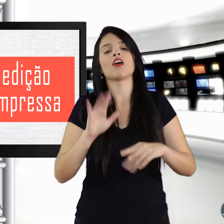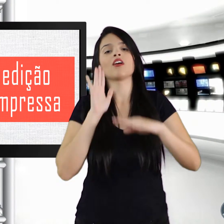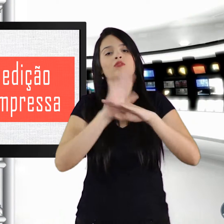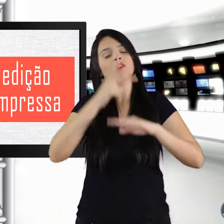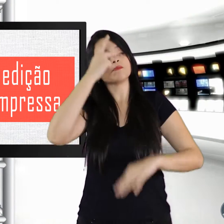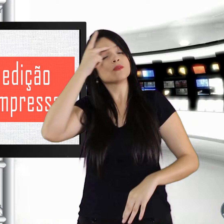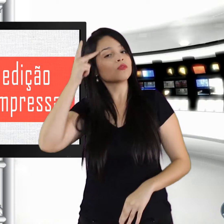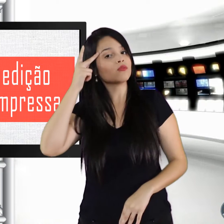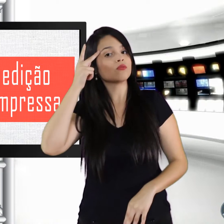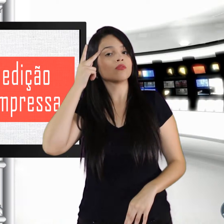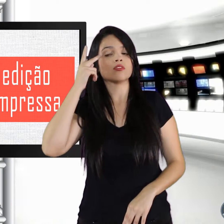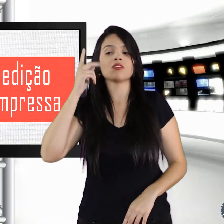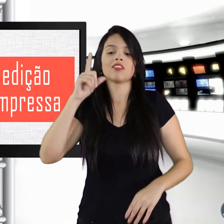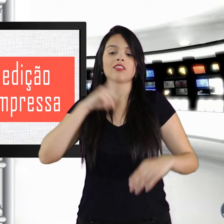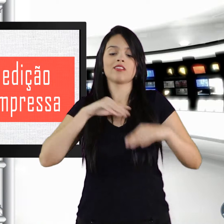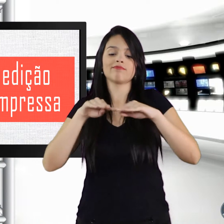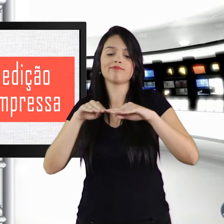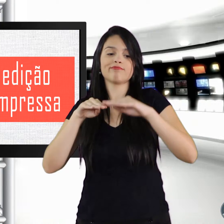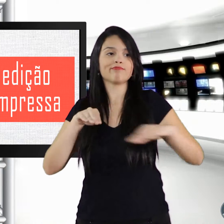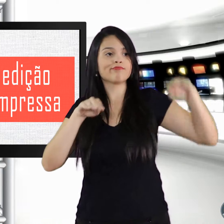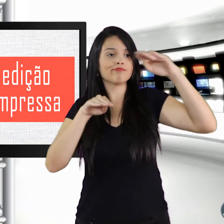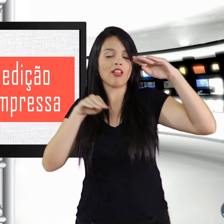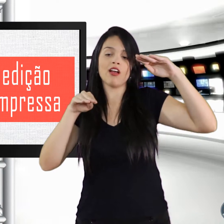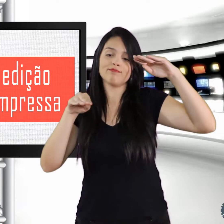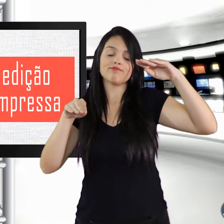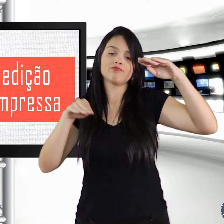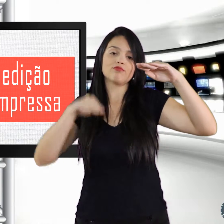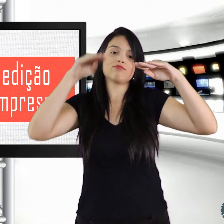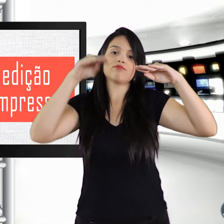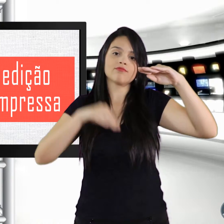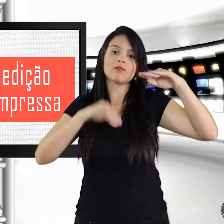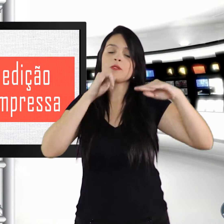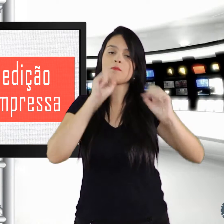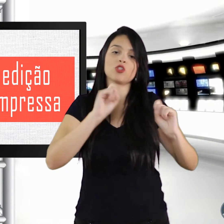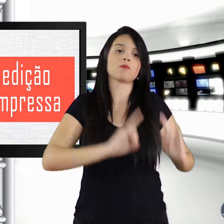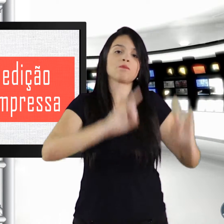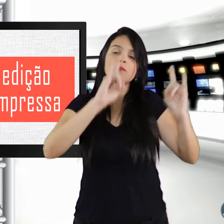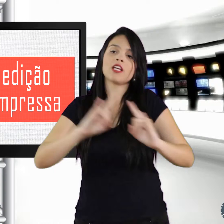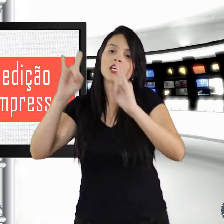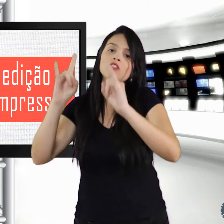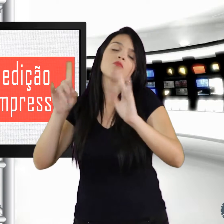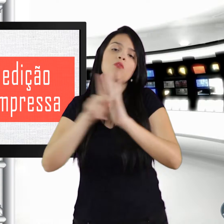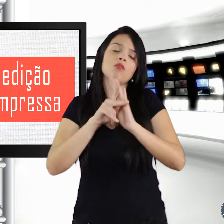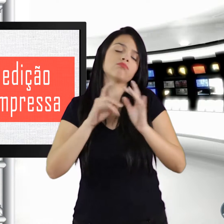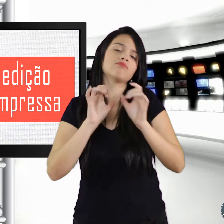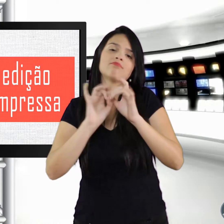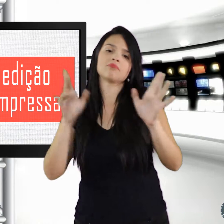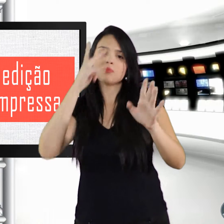pessoas entre desníveis. Podem ser colocadas em prédios de acesso públicos, como shopping, lojas,